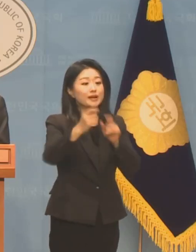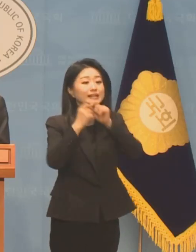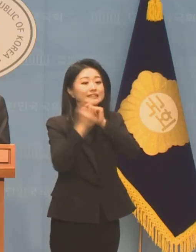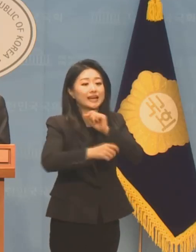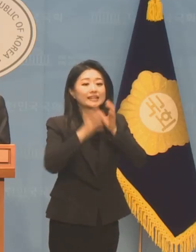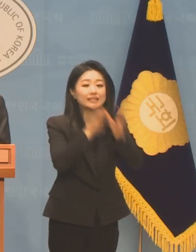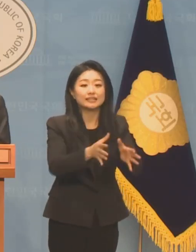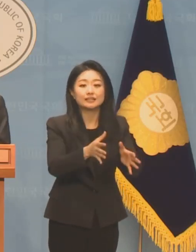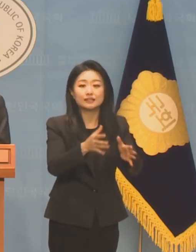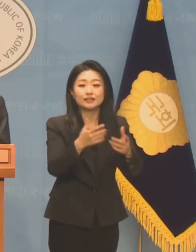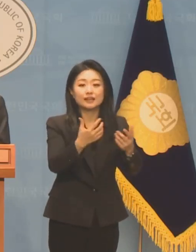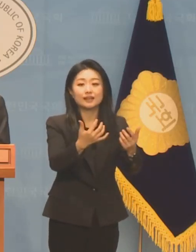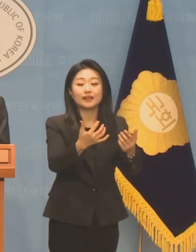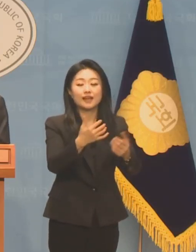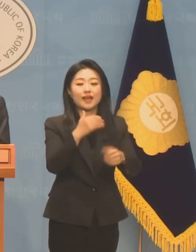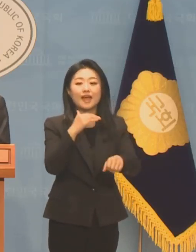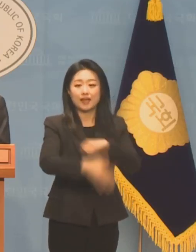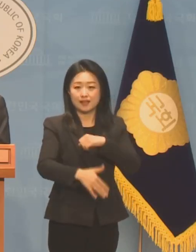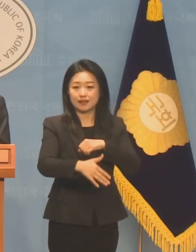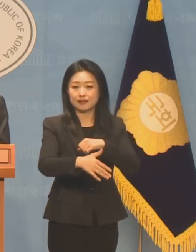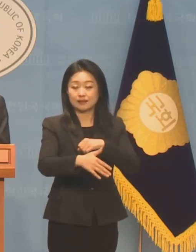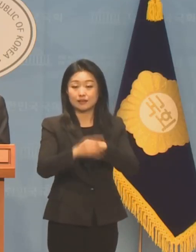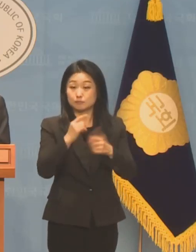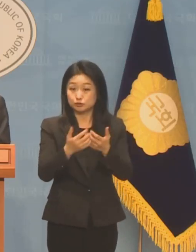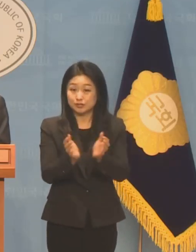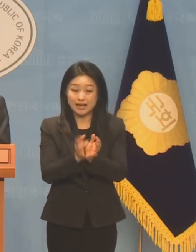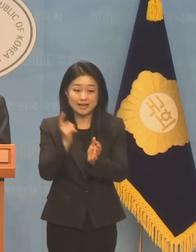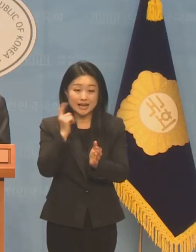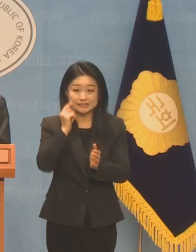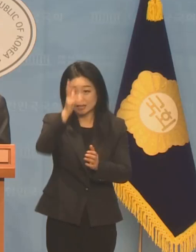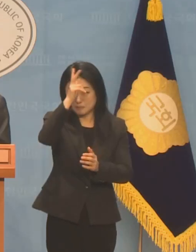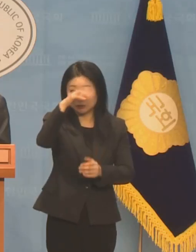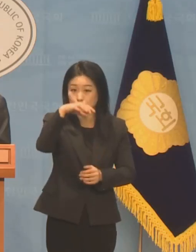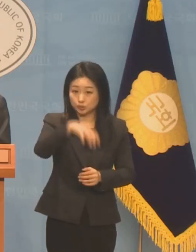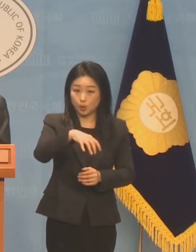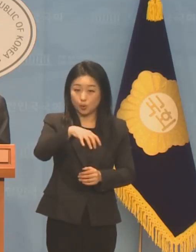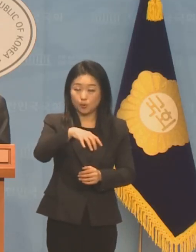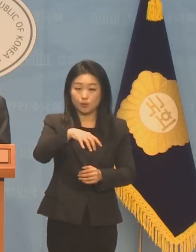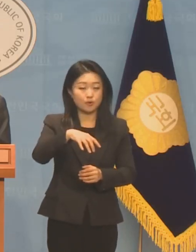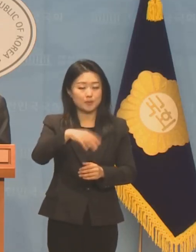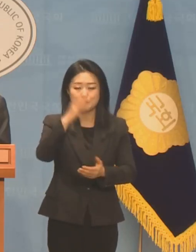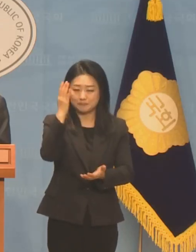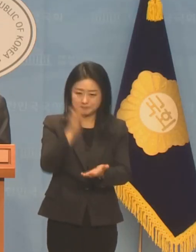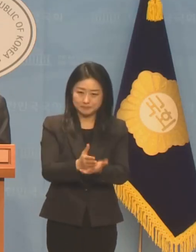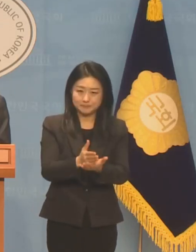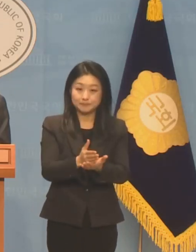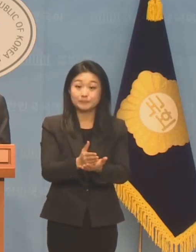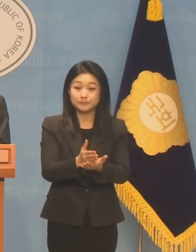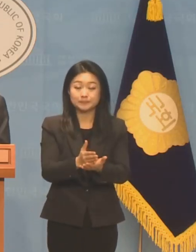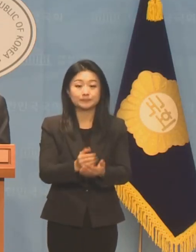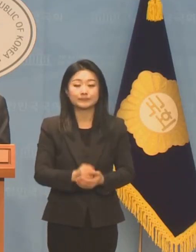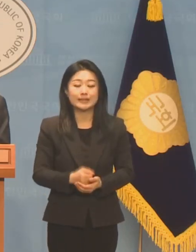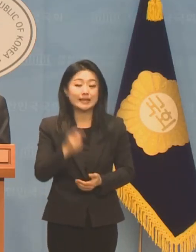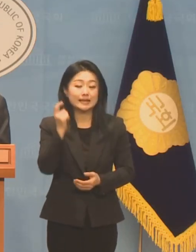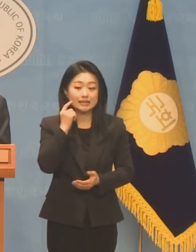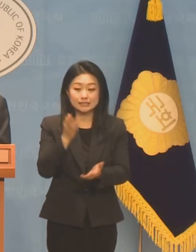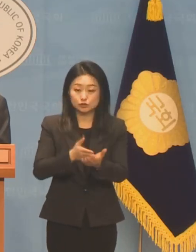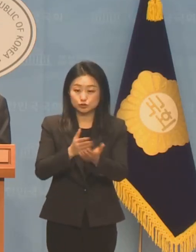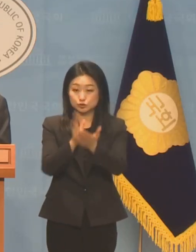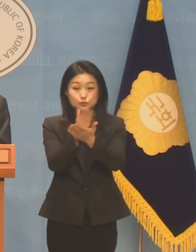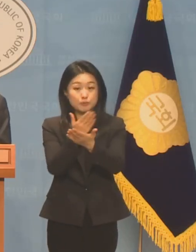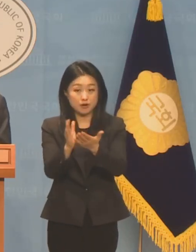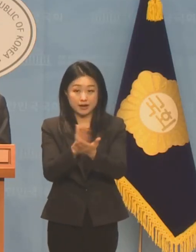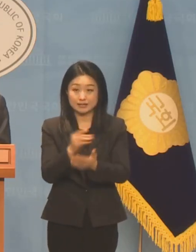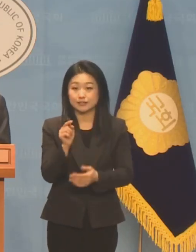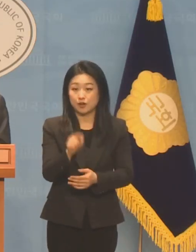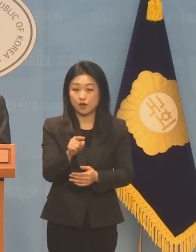격입니다. 민주당은 즉시 가짜 파출소 즉각 철거하십시오. 가짜뉴스를 분별하는